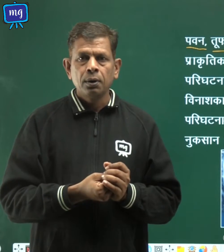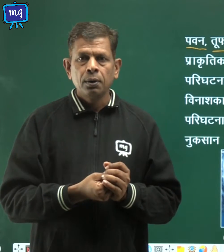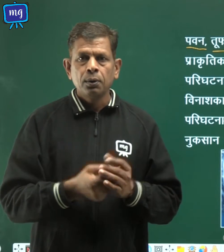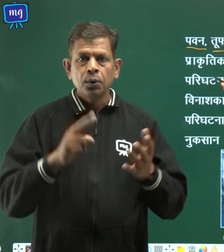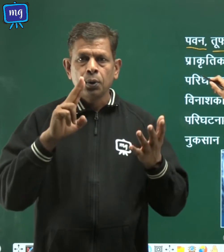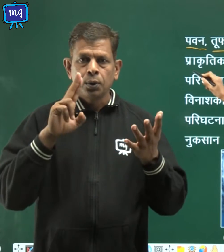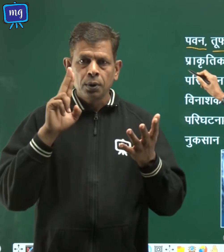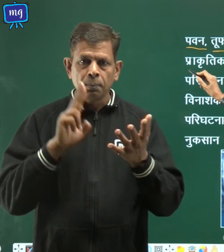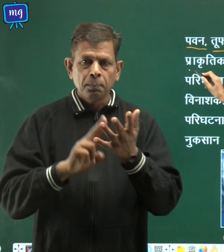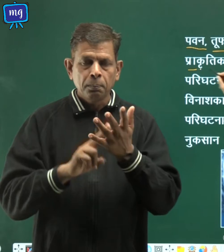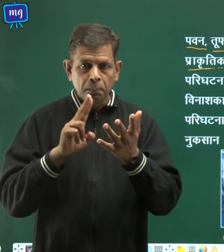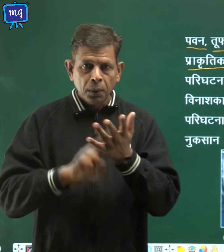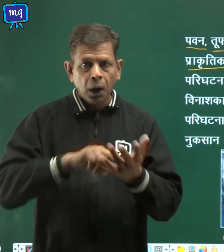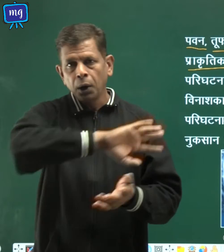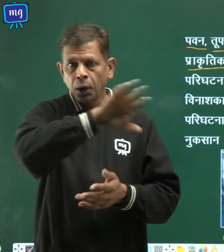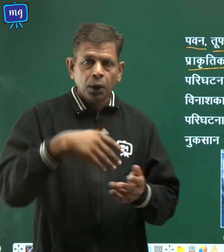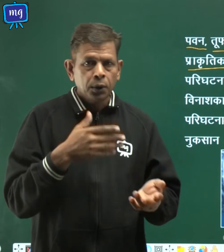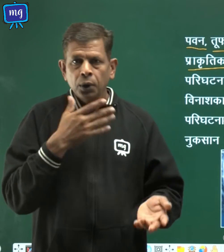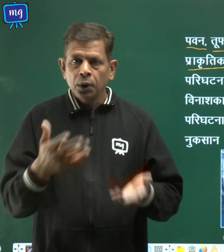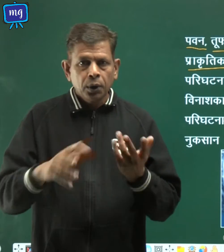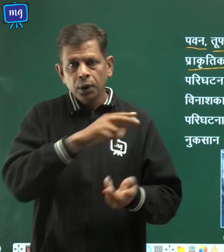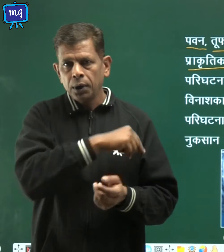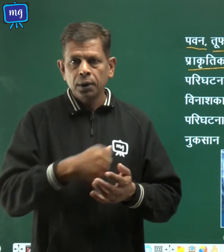प्राकृतिक परिघटनाएं हैं।